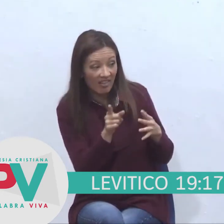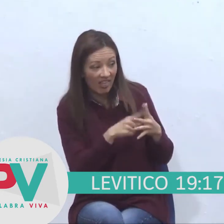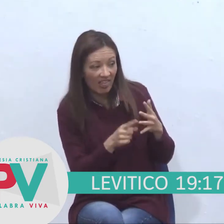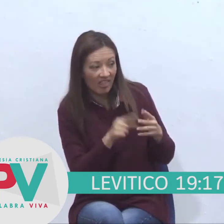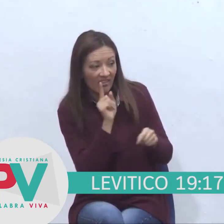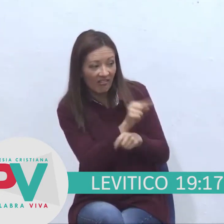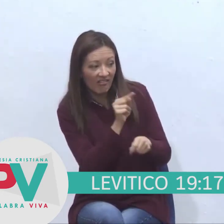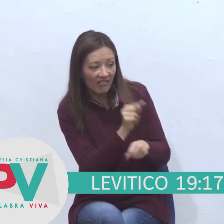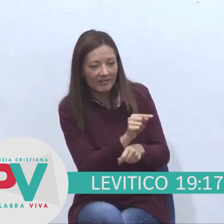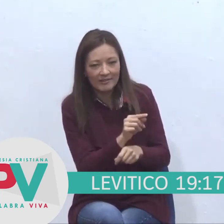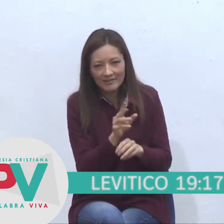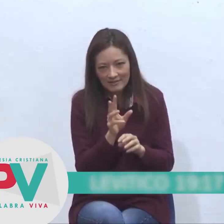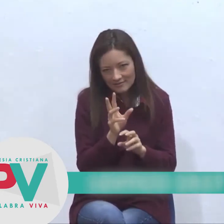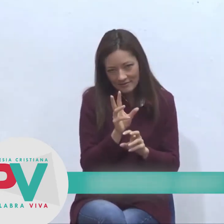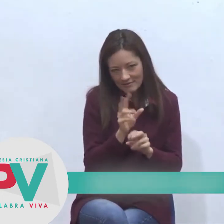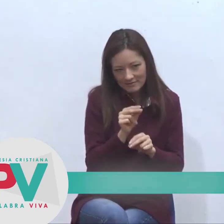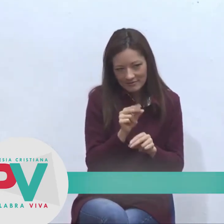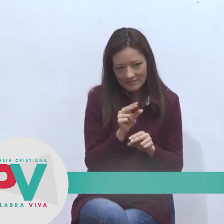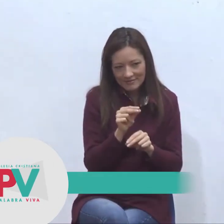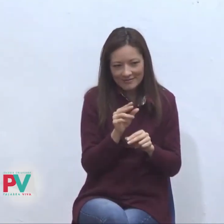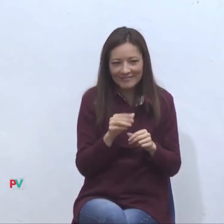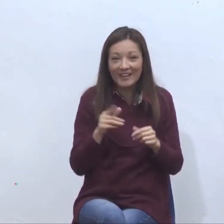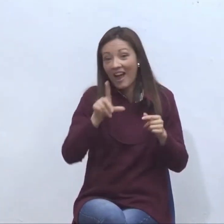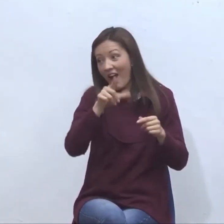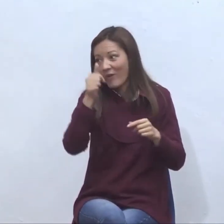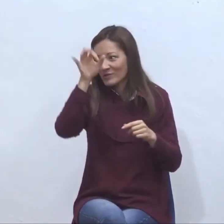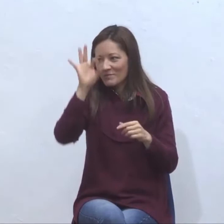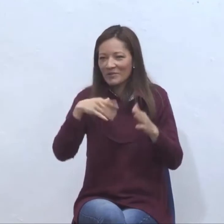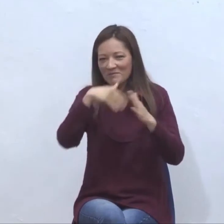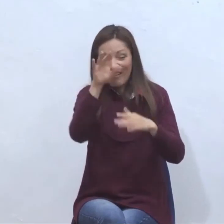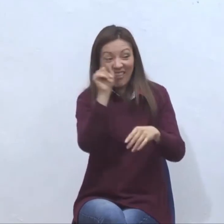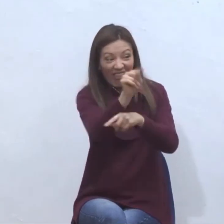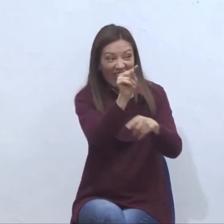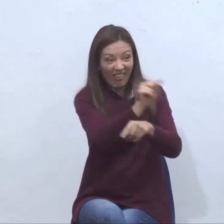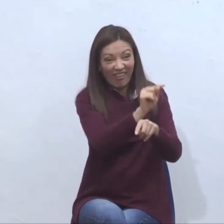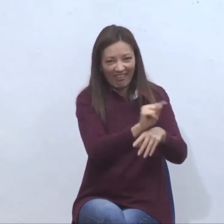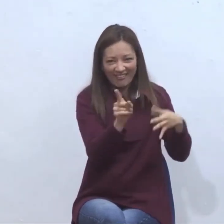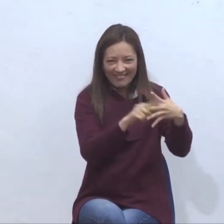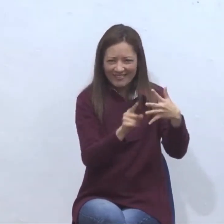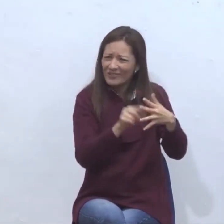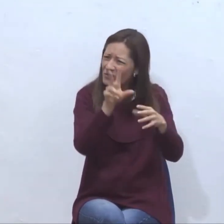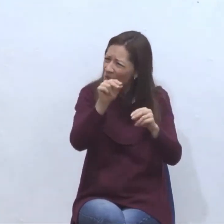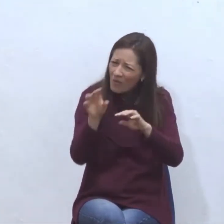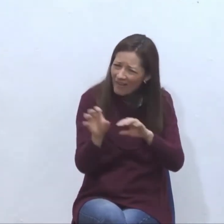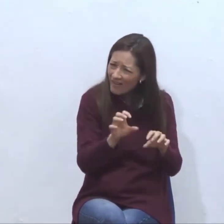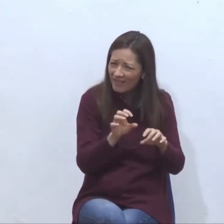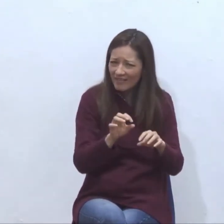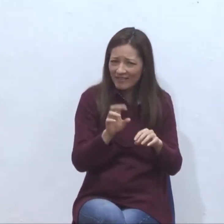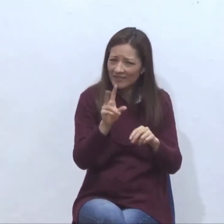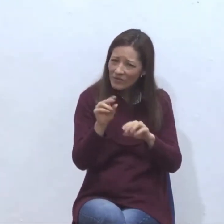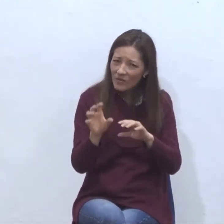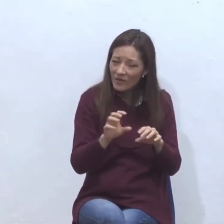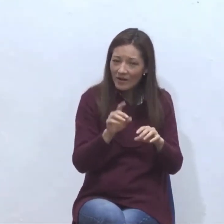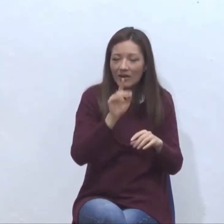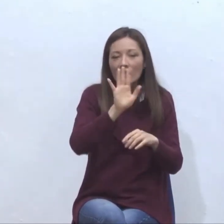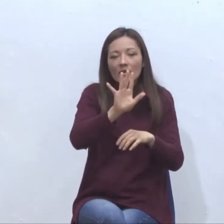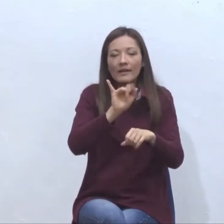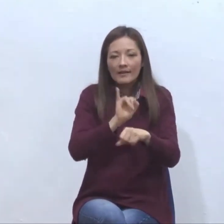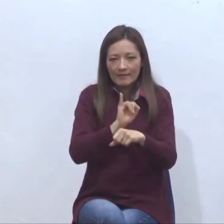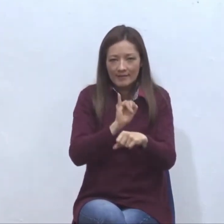mí casi no me echan vainazos, a otros pastores más. Pero no haga eso, sea